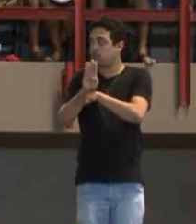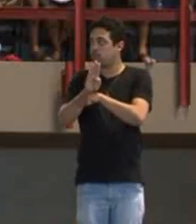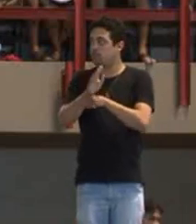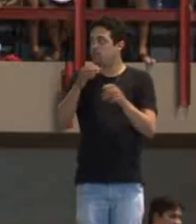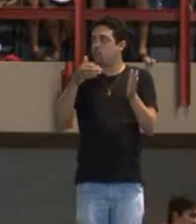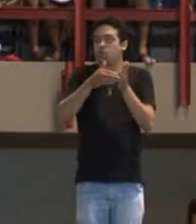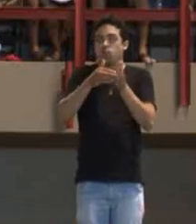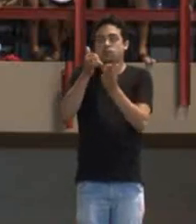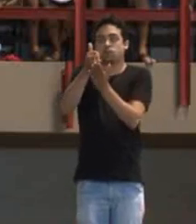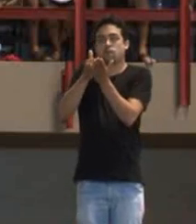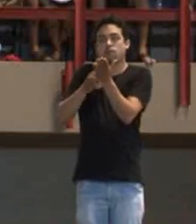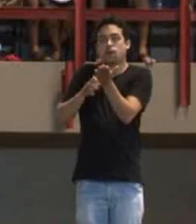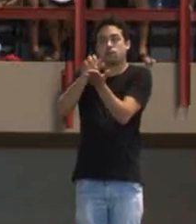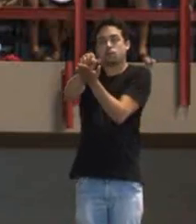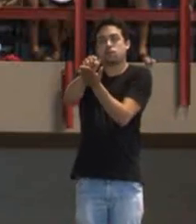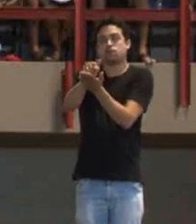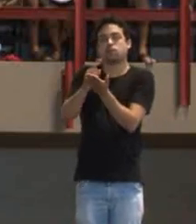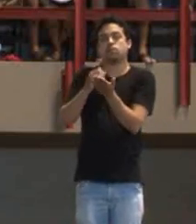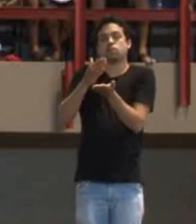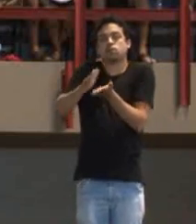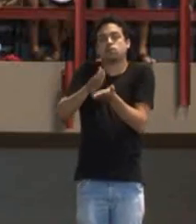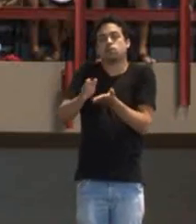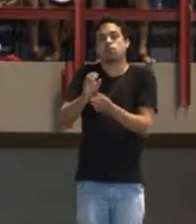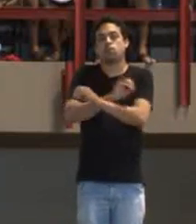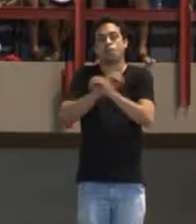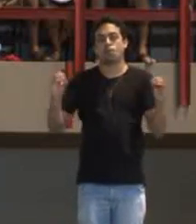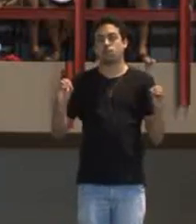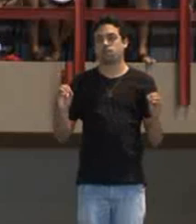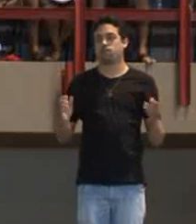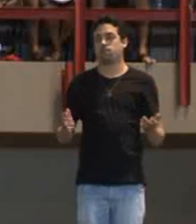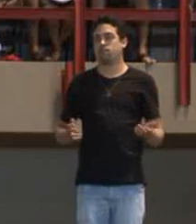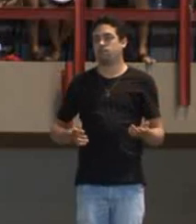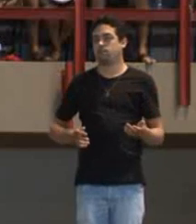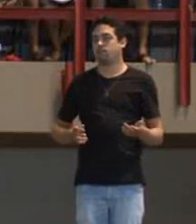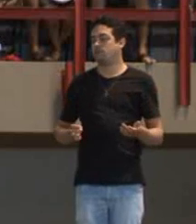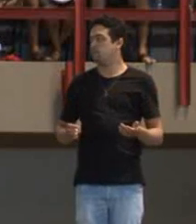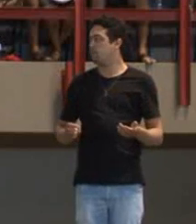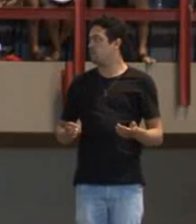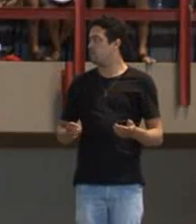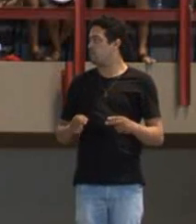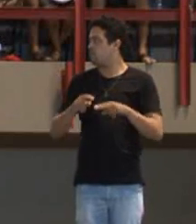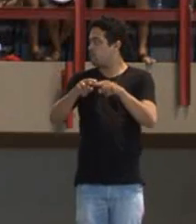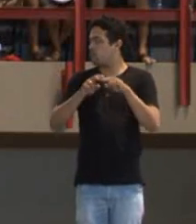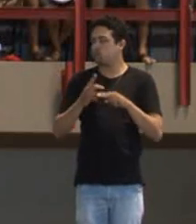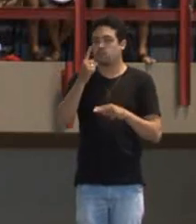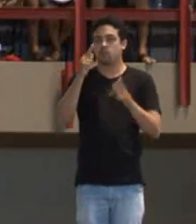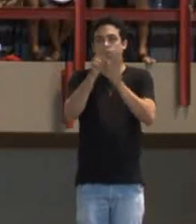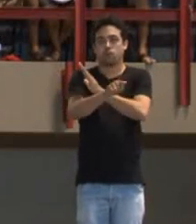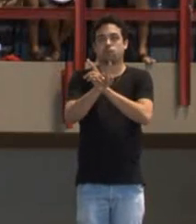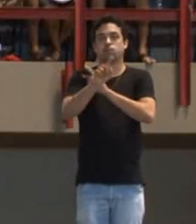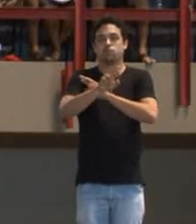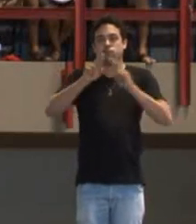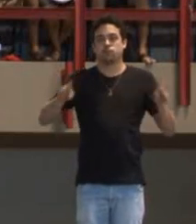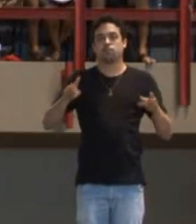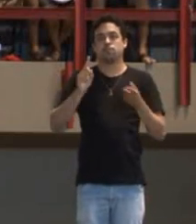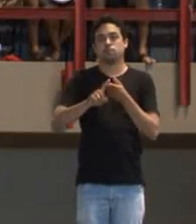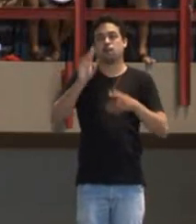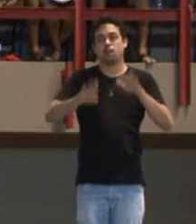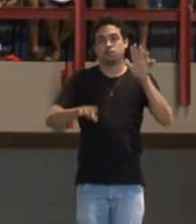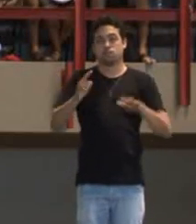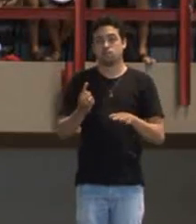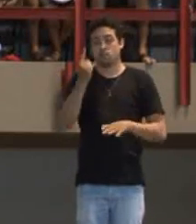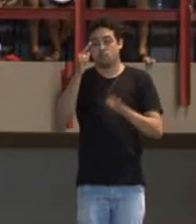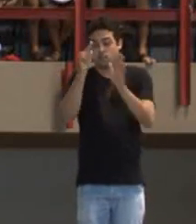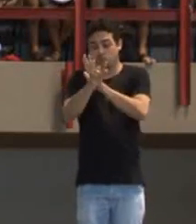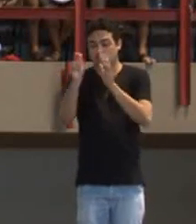para se matricular. Não sobrou nenhuma vaga. Então, uma questão faz diferença, não faz? E às vezes essa questão